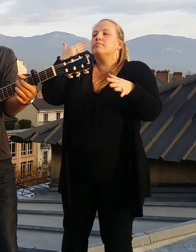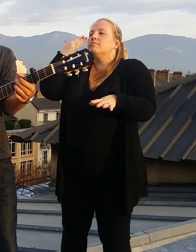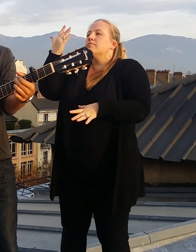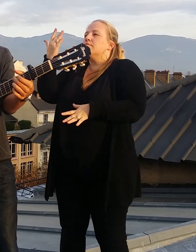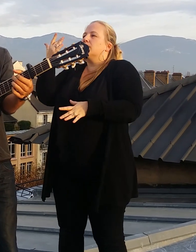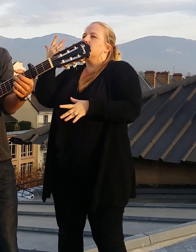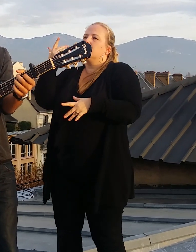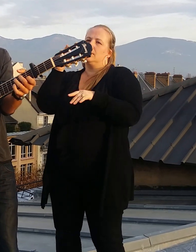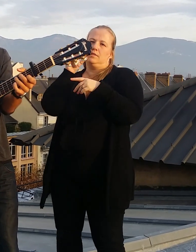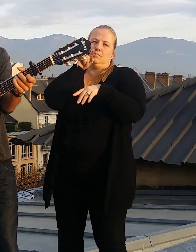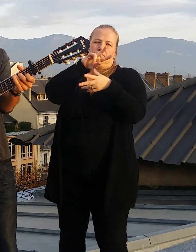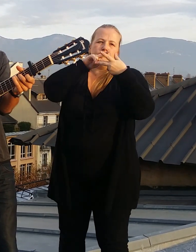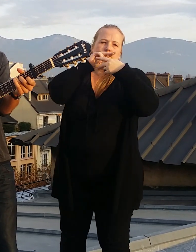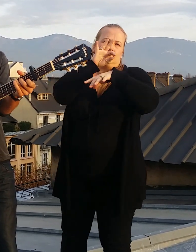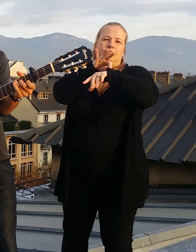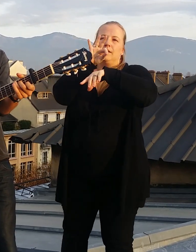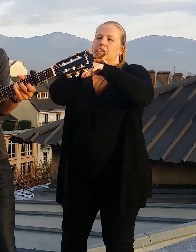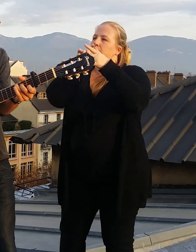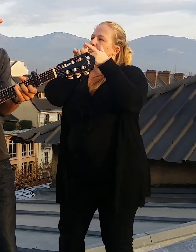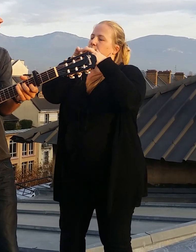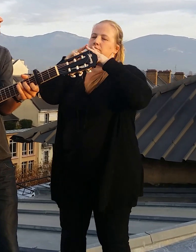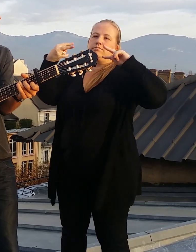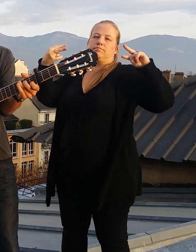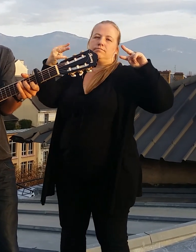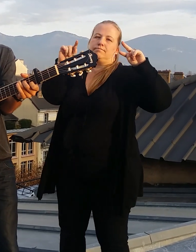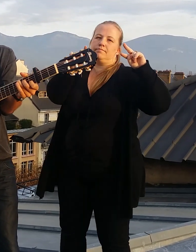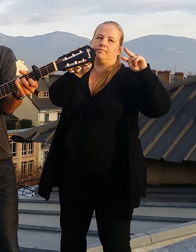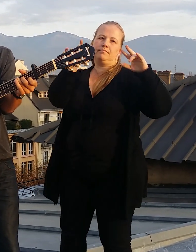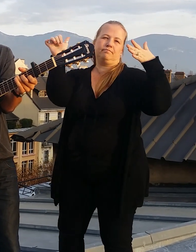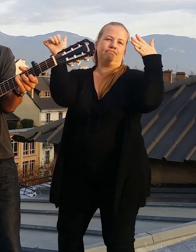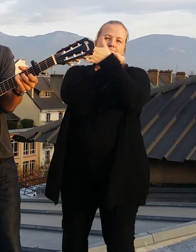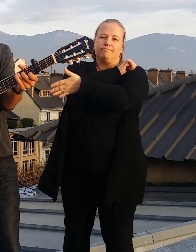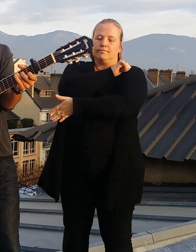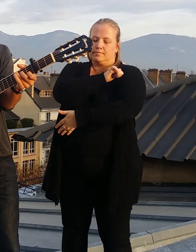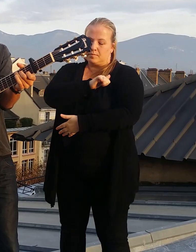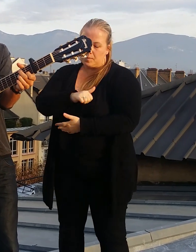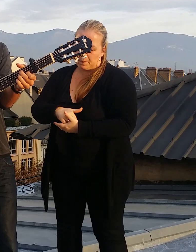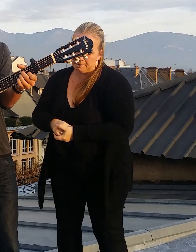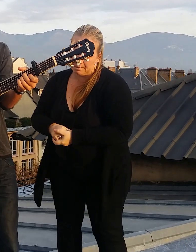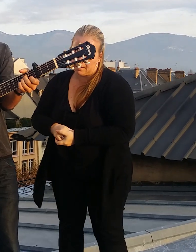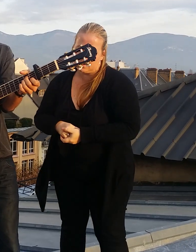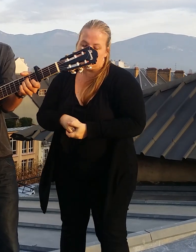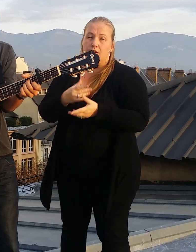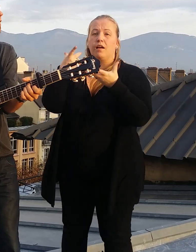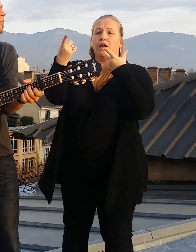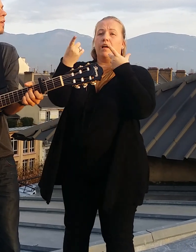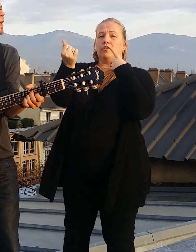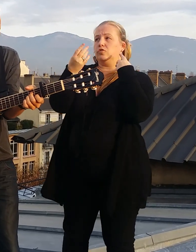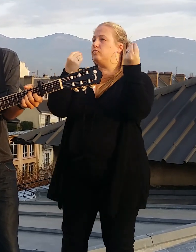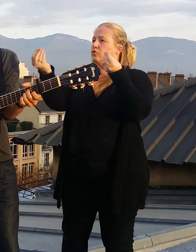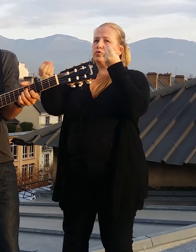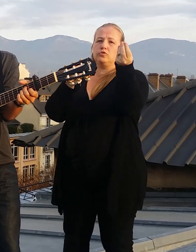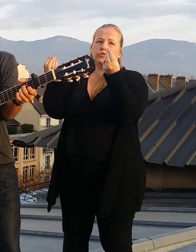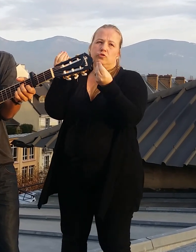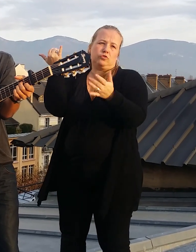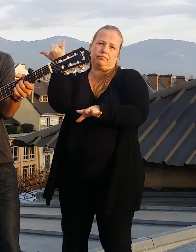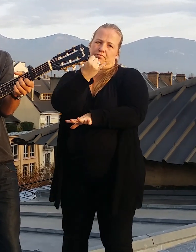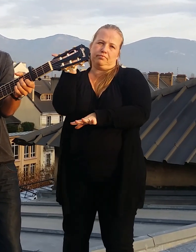normalement, qu'on guillotine ces gènes maudits que l'on n'est plus à faire